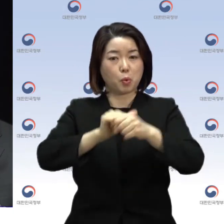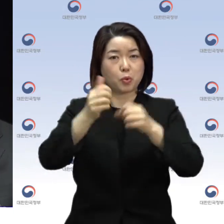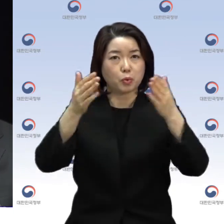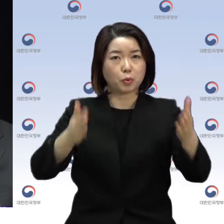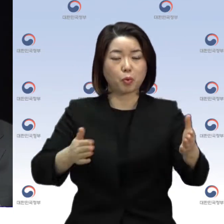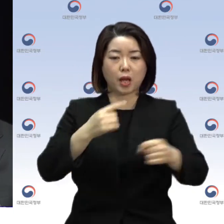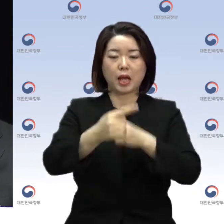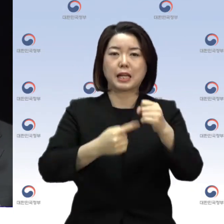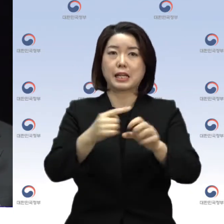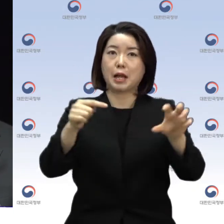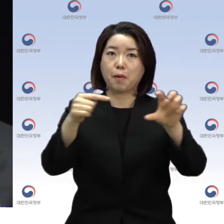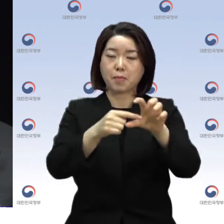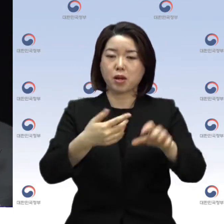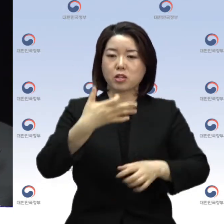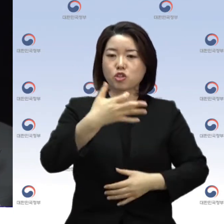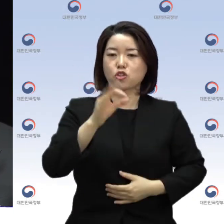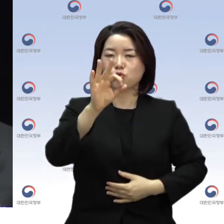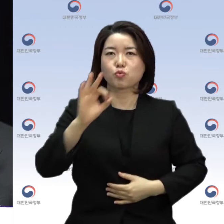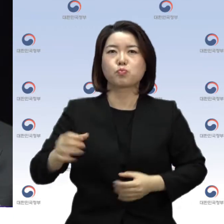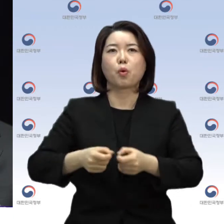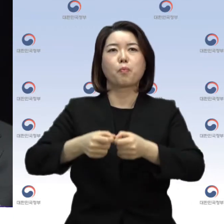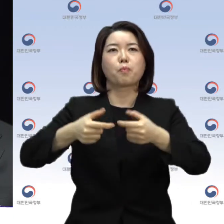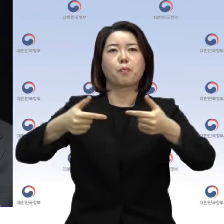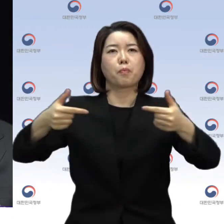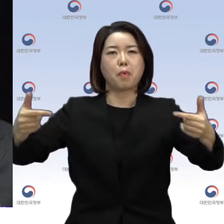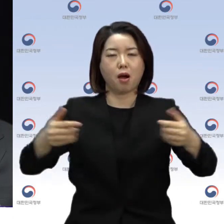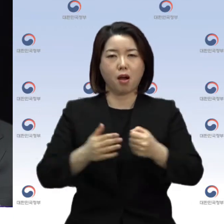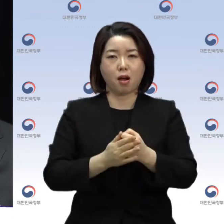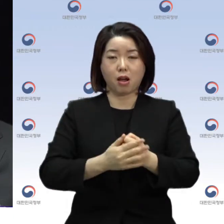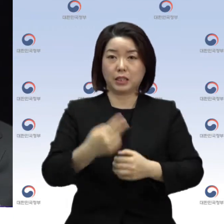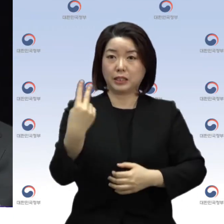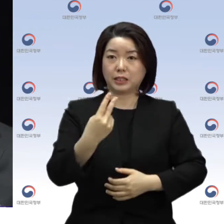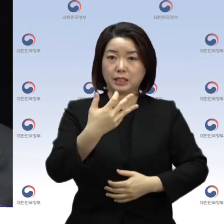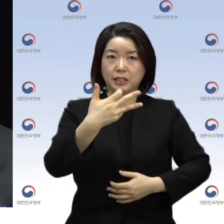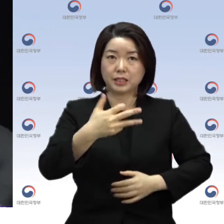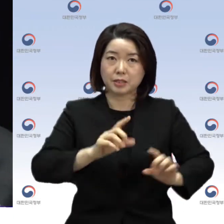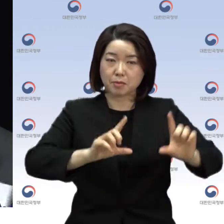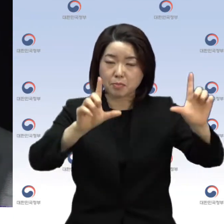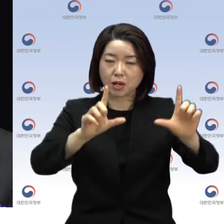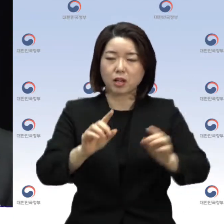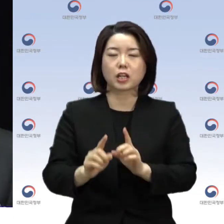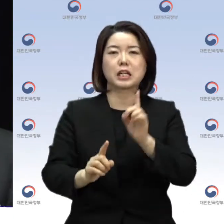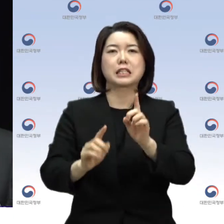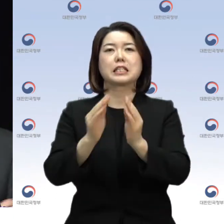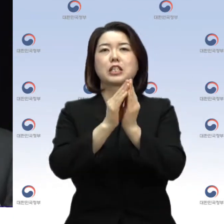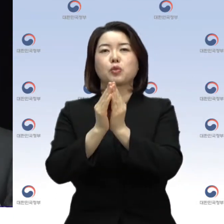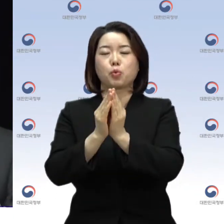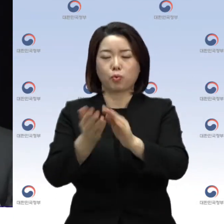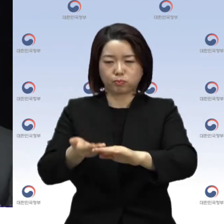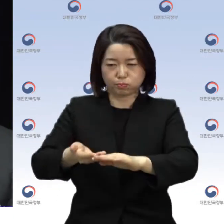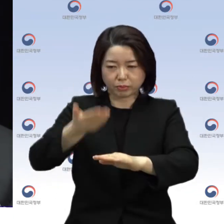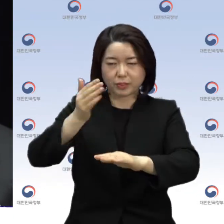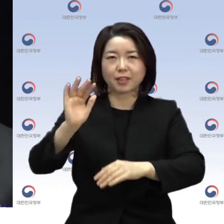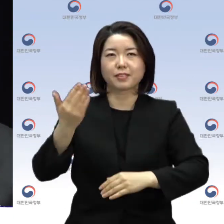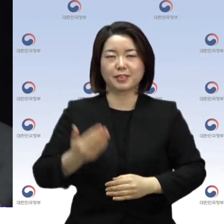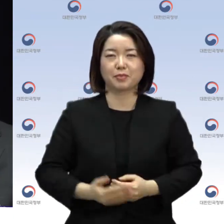연평균 19%씩 성장해서 2018년에는 1조 원을 넘어섰습니다.